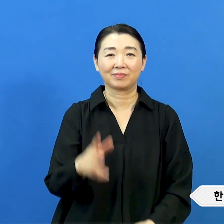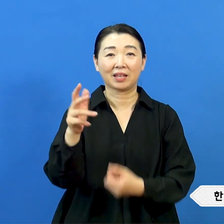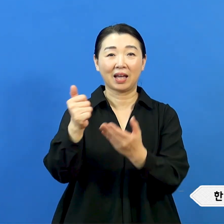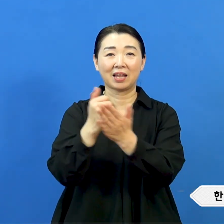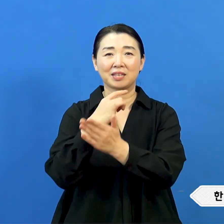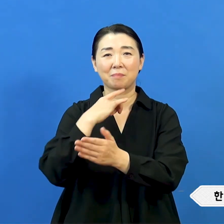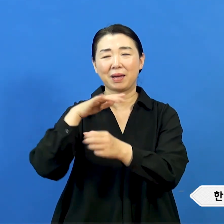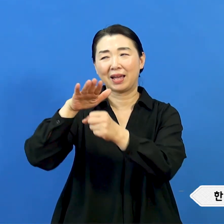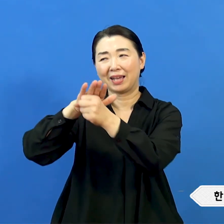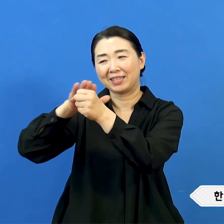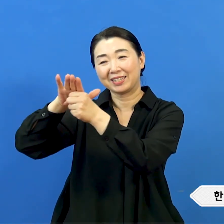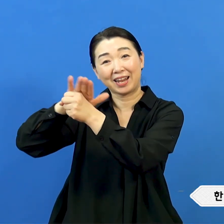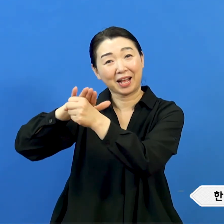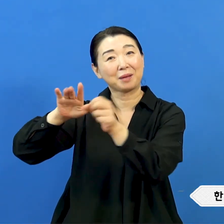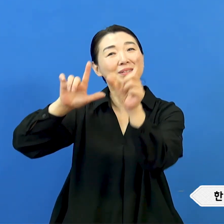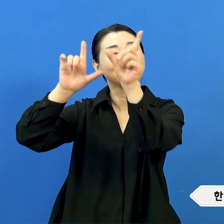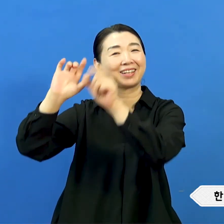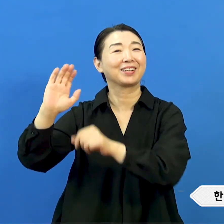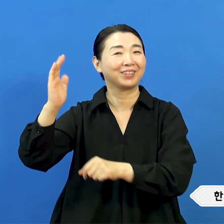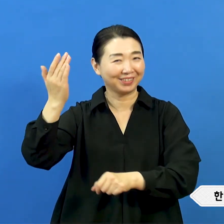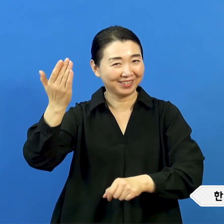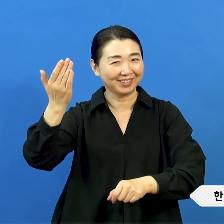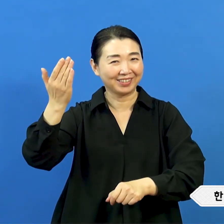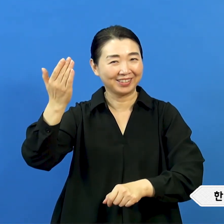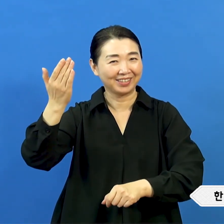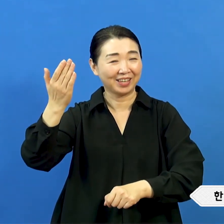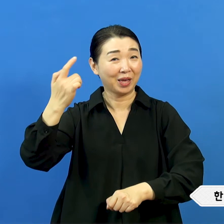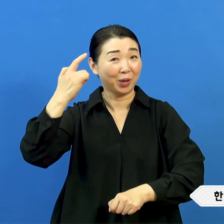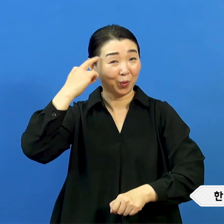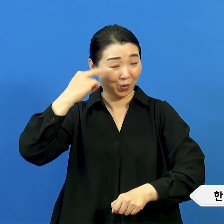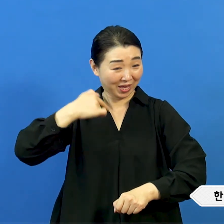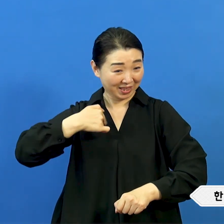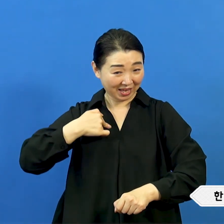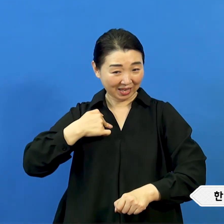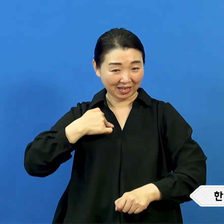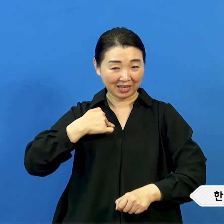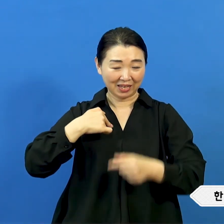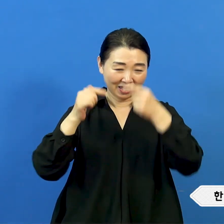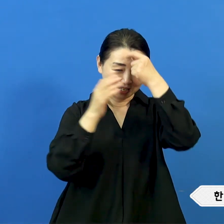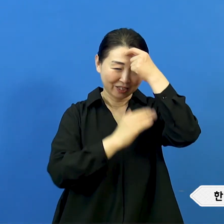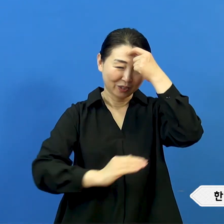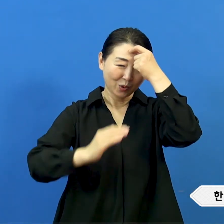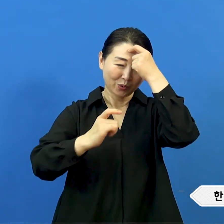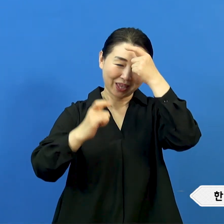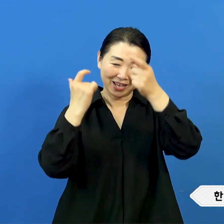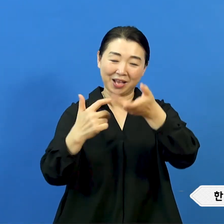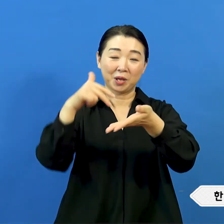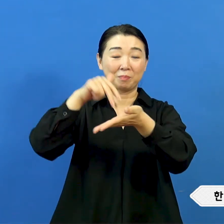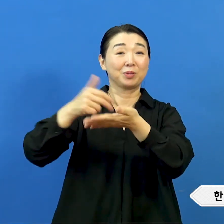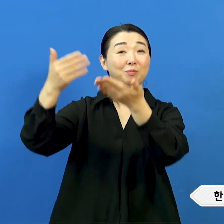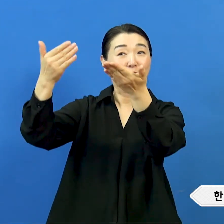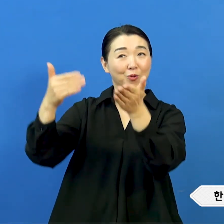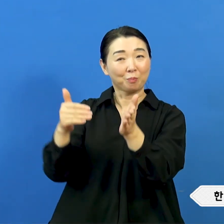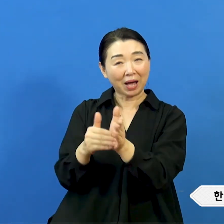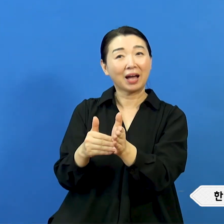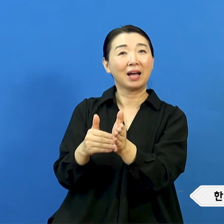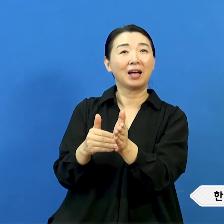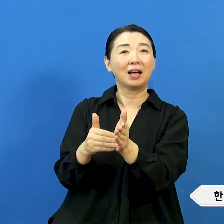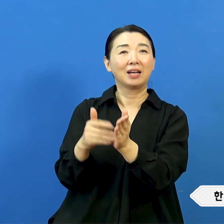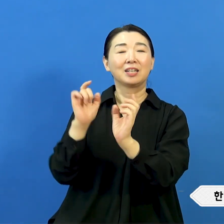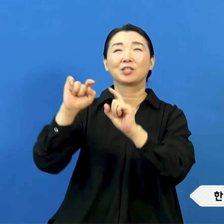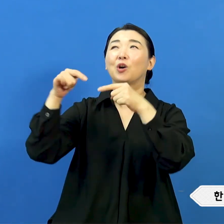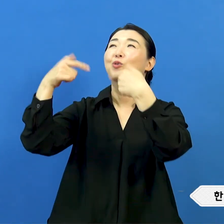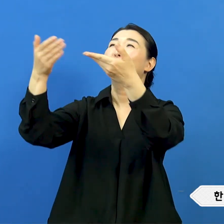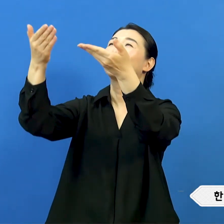하나님만 사랑하면서 살게 됩니다. 나에게 성도의 견인을 주신 하나님, 천국을